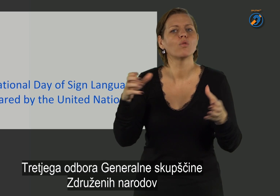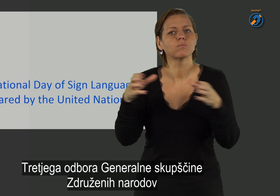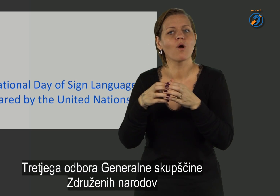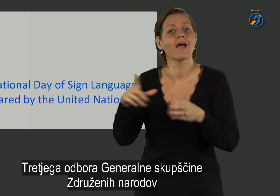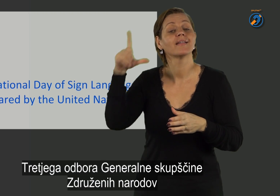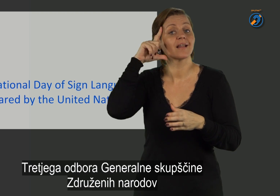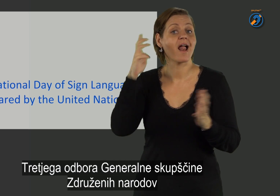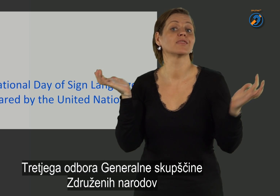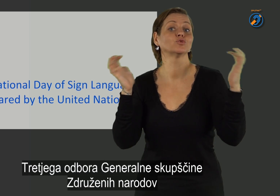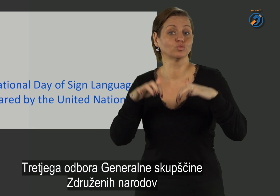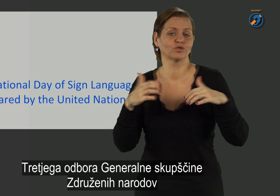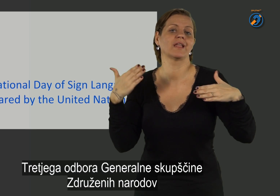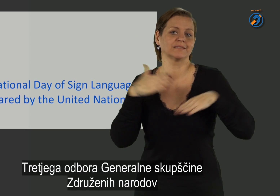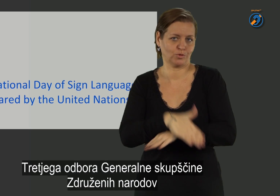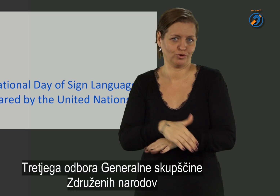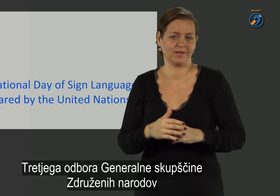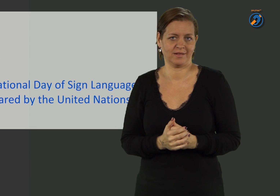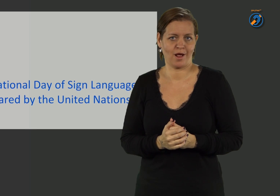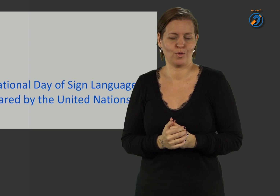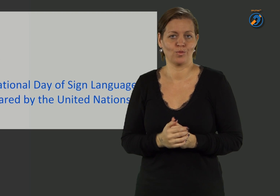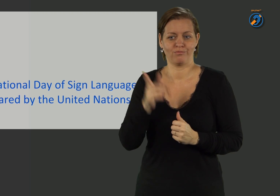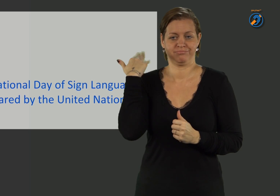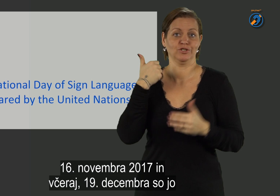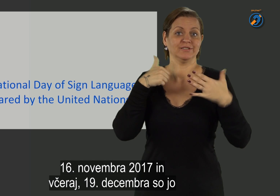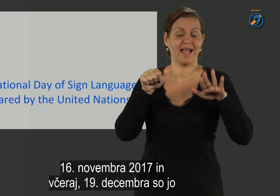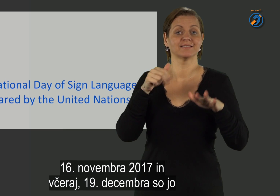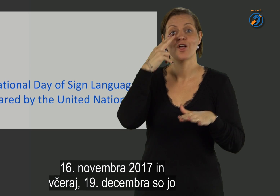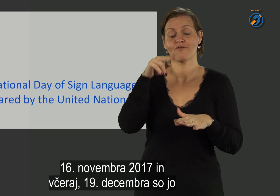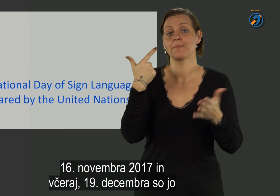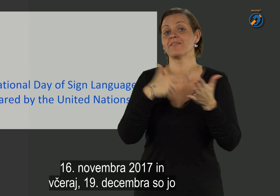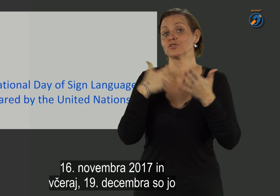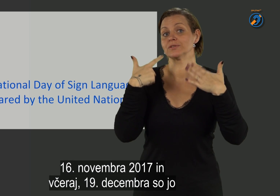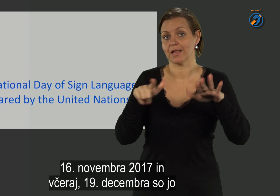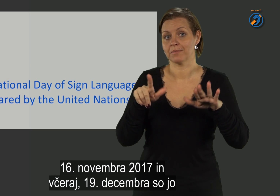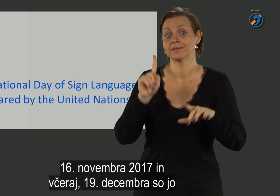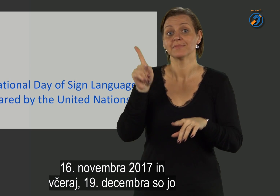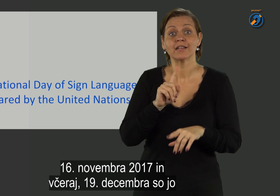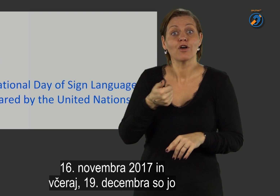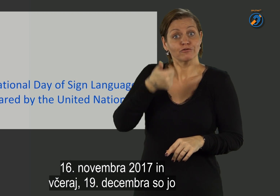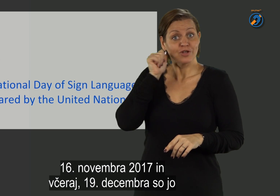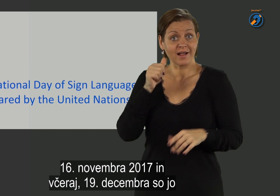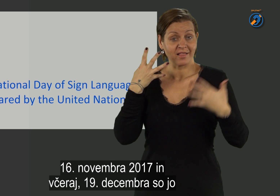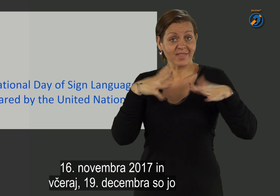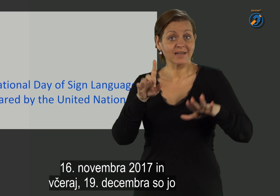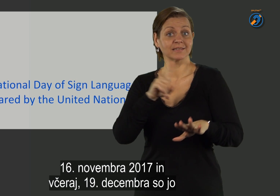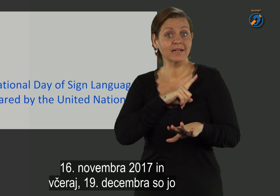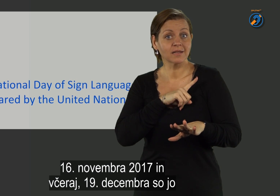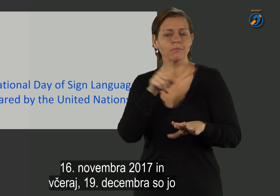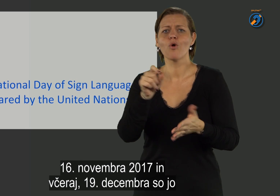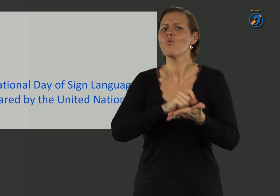odbora Generalne skupščine Združenih narodov 16. novembra 2017 in včeraj, 19. decembra,